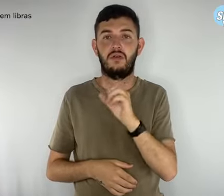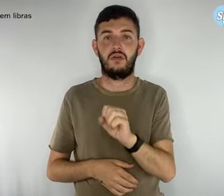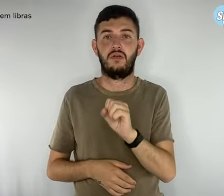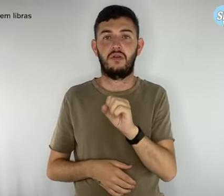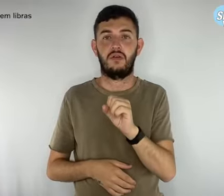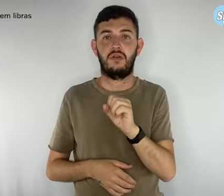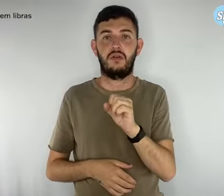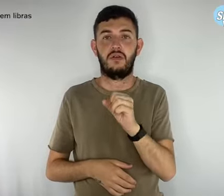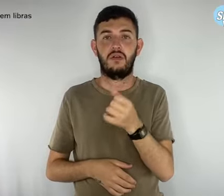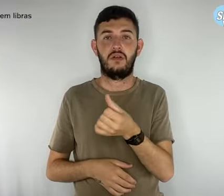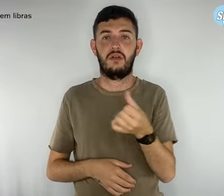6.813.179,